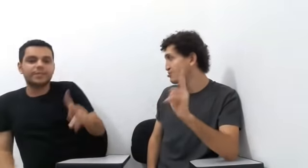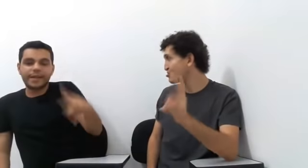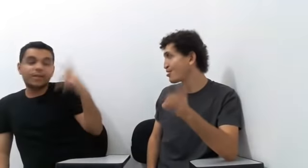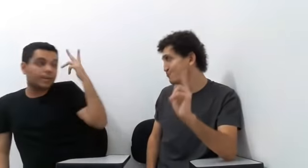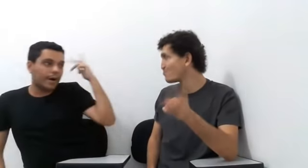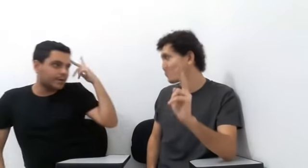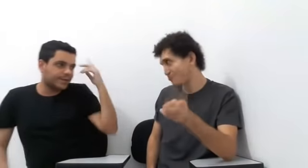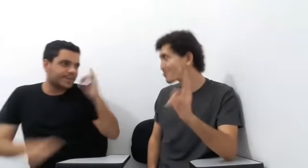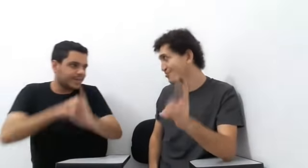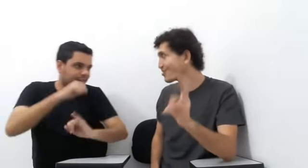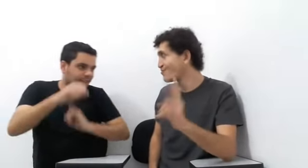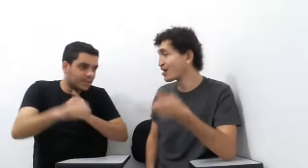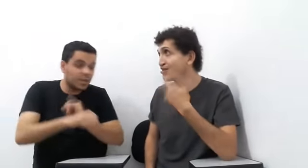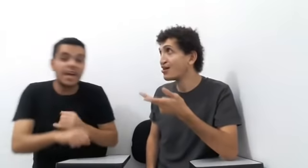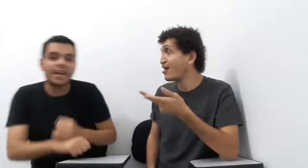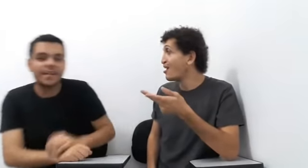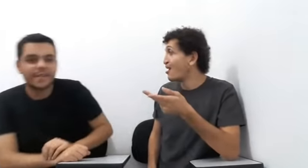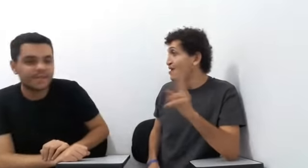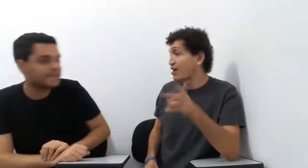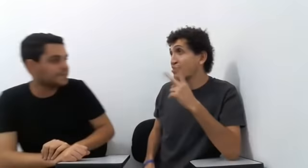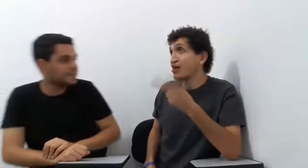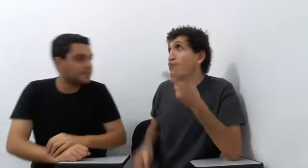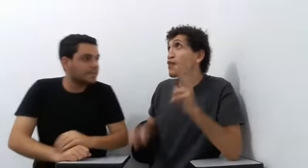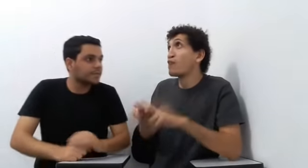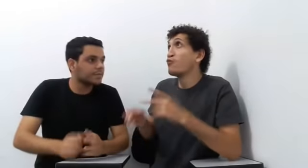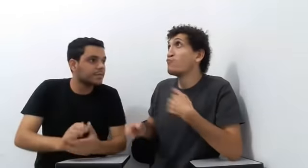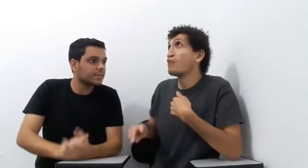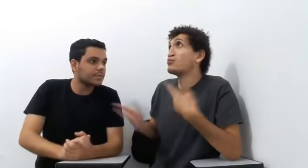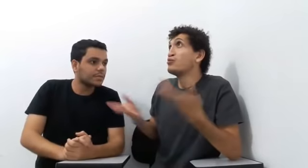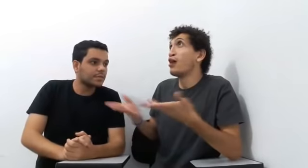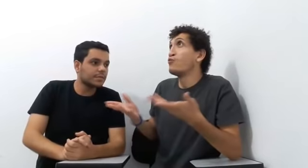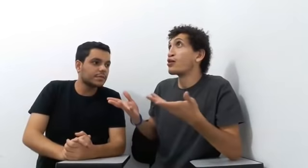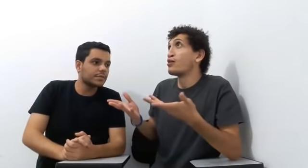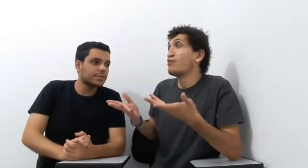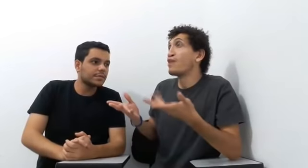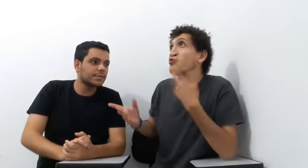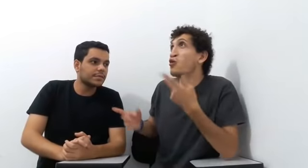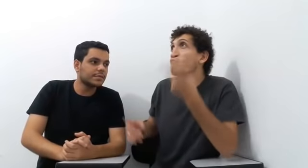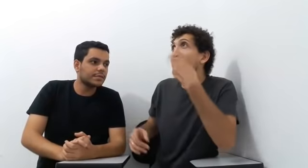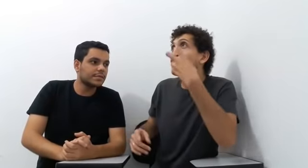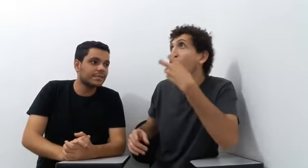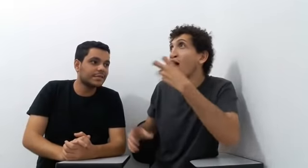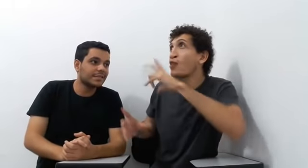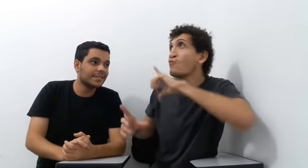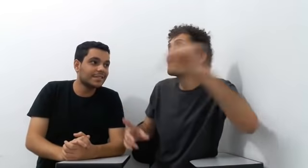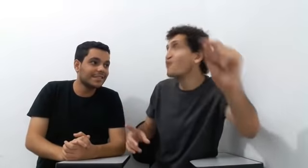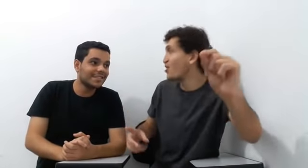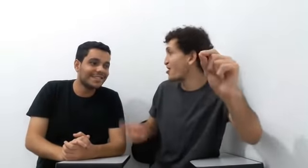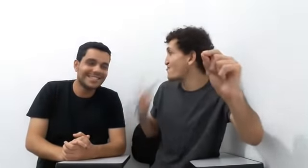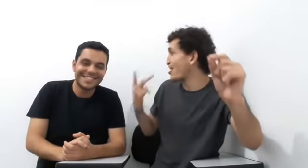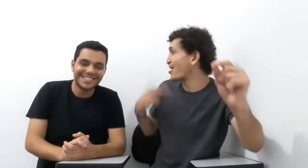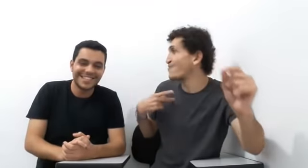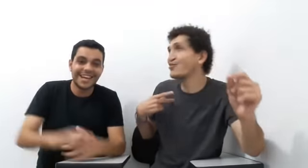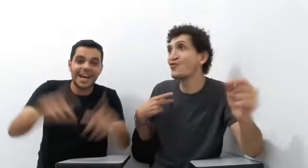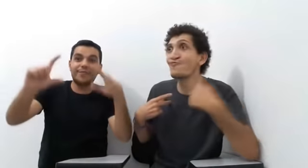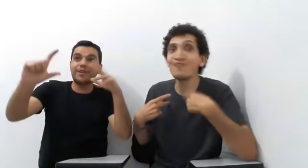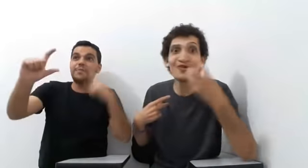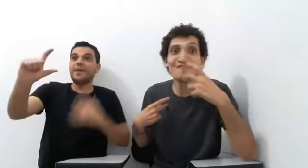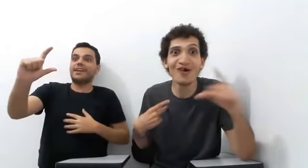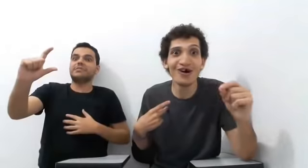é normal, sempre tem uma internet. Travou pra mim agora. Porque ela foi embora. Eu fui